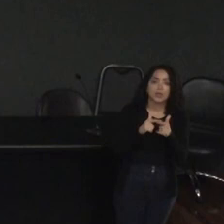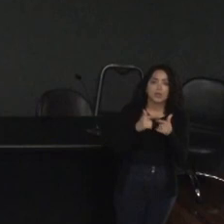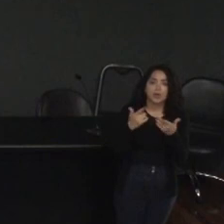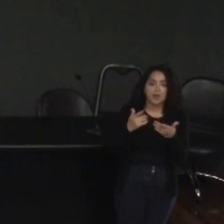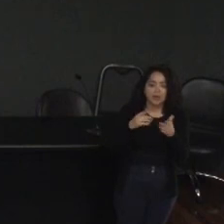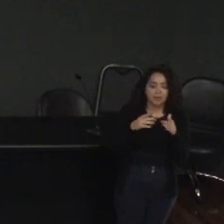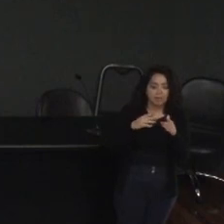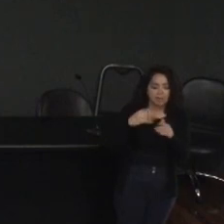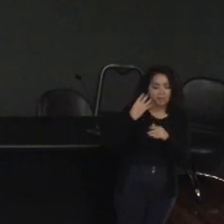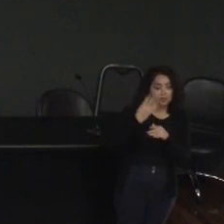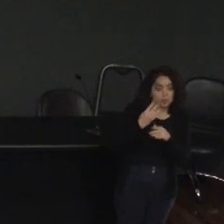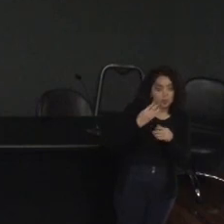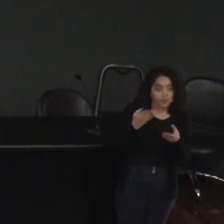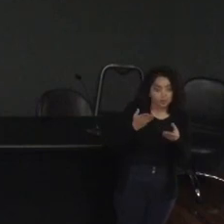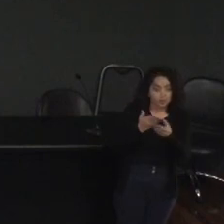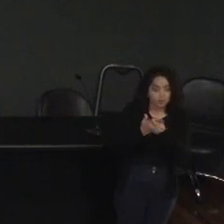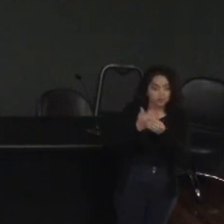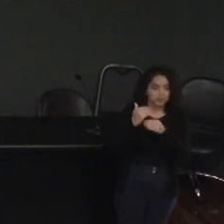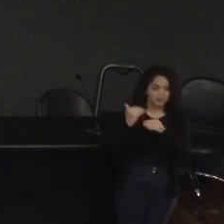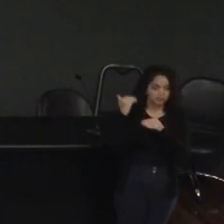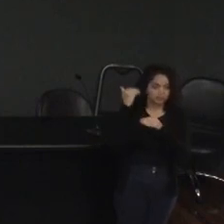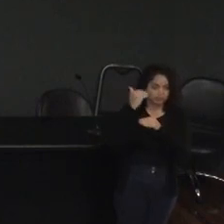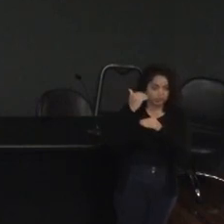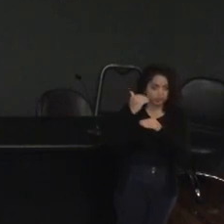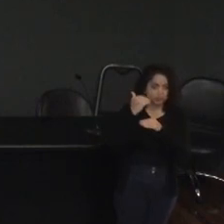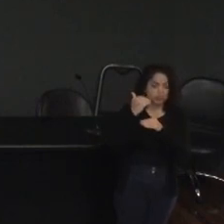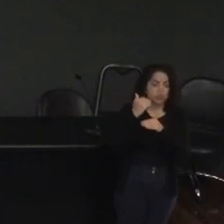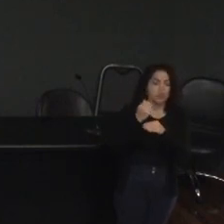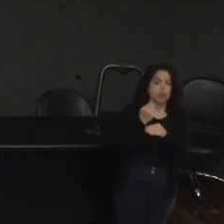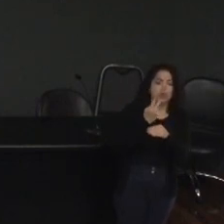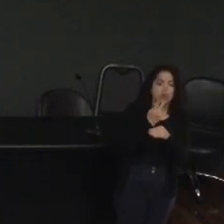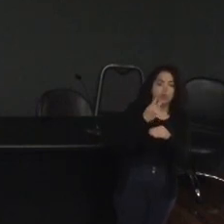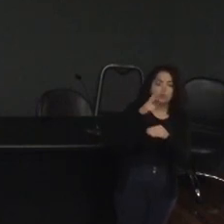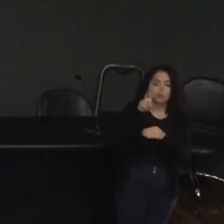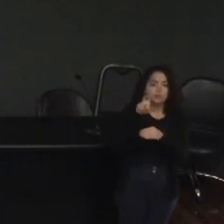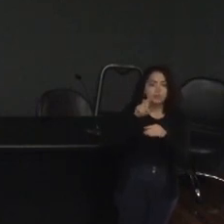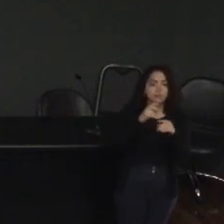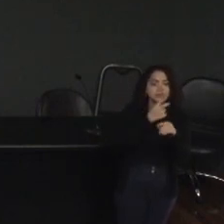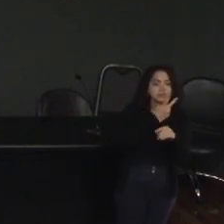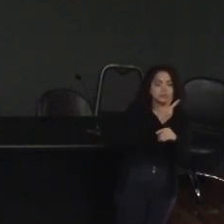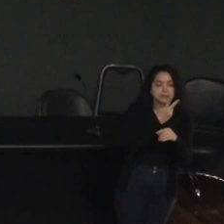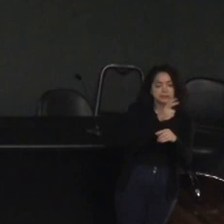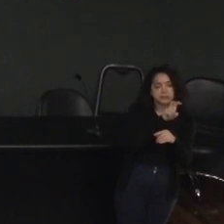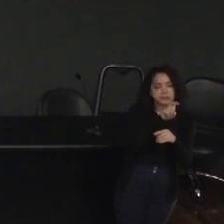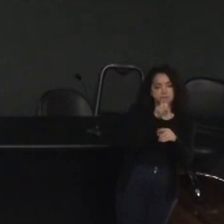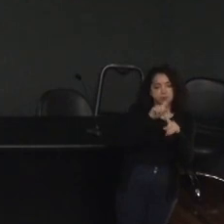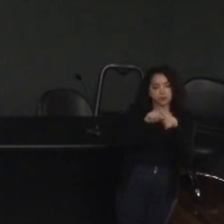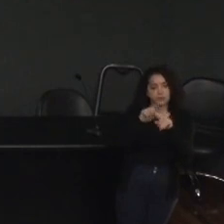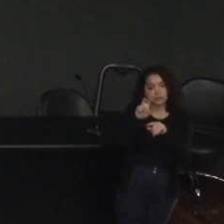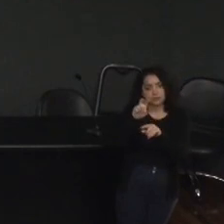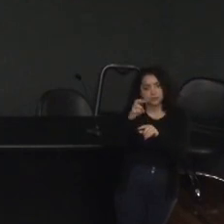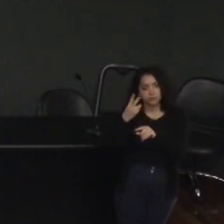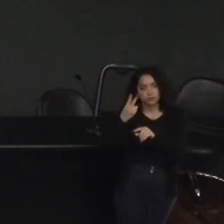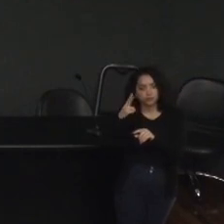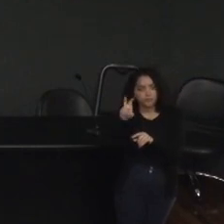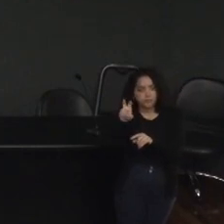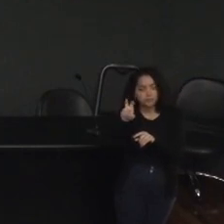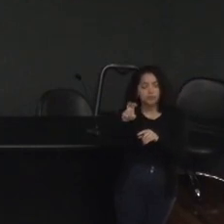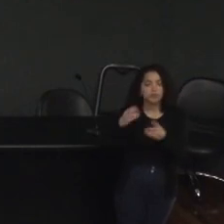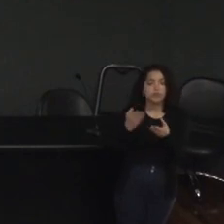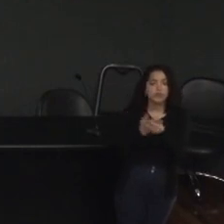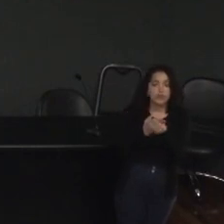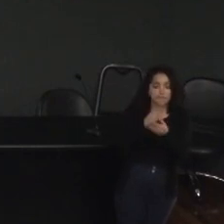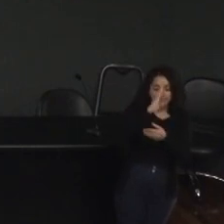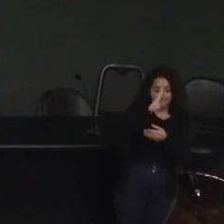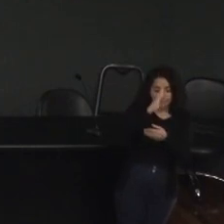mais quatro processos lá em cima no índice 25 5 x 5,25 então Aqueles processos eu preciso resolver